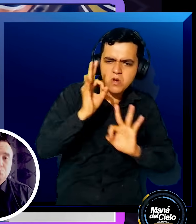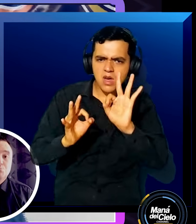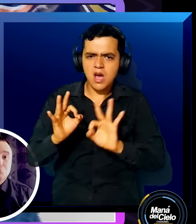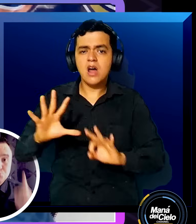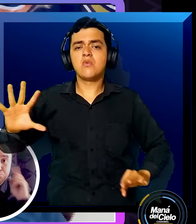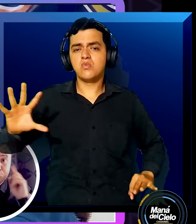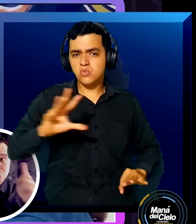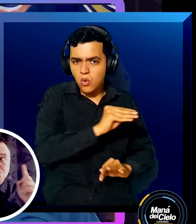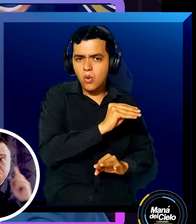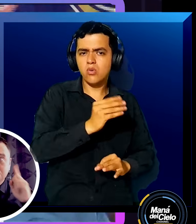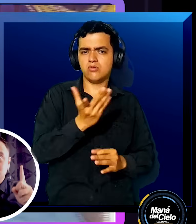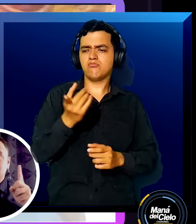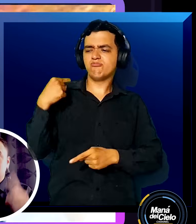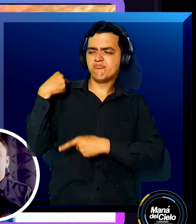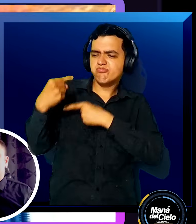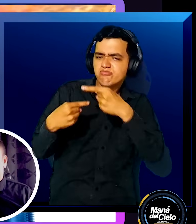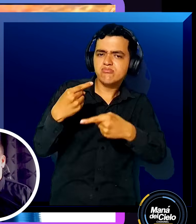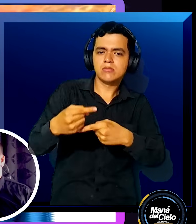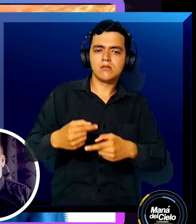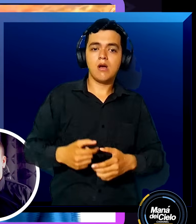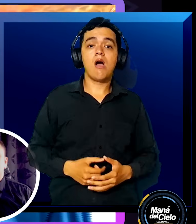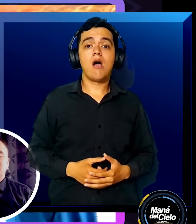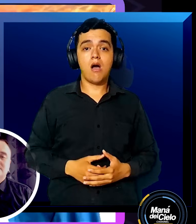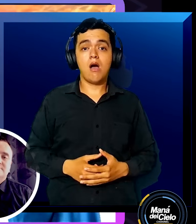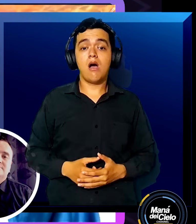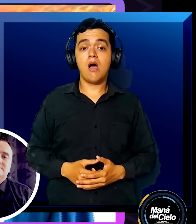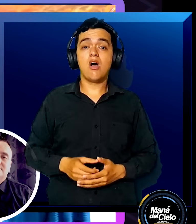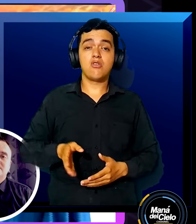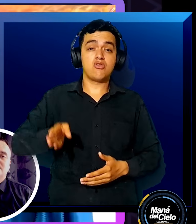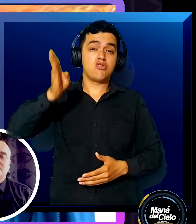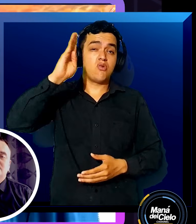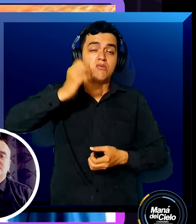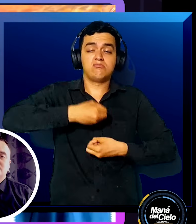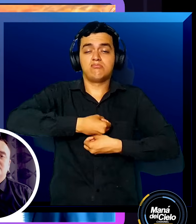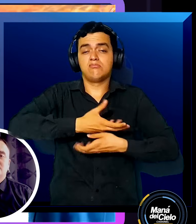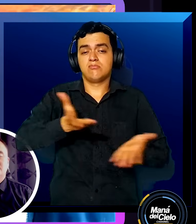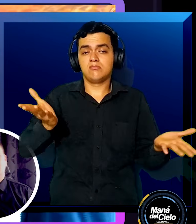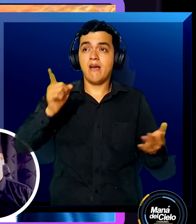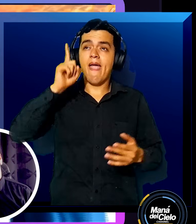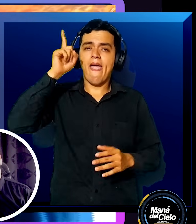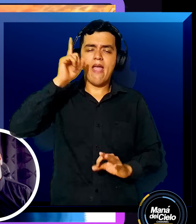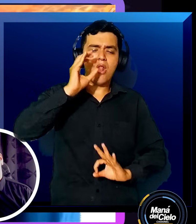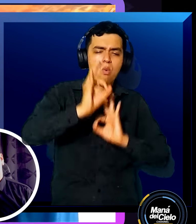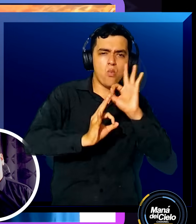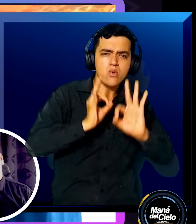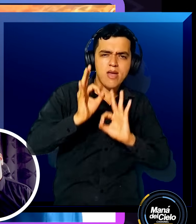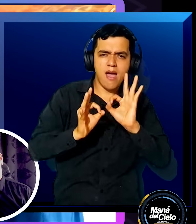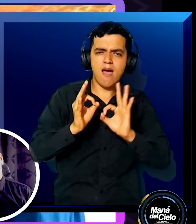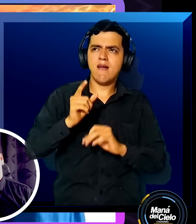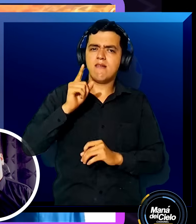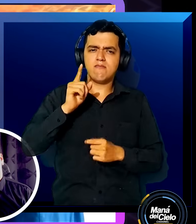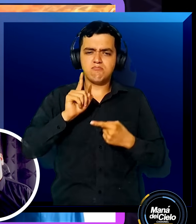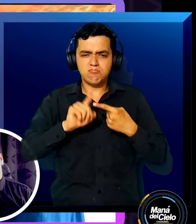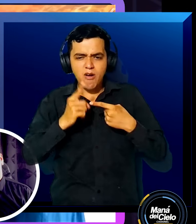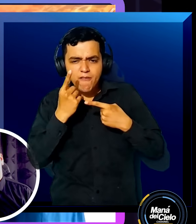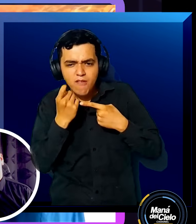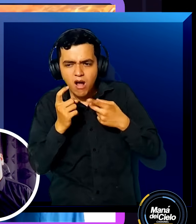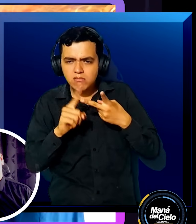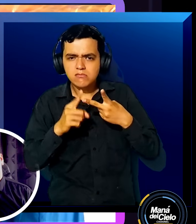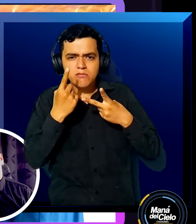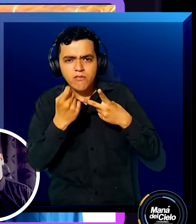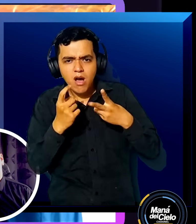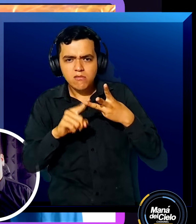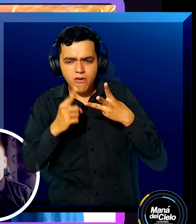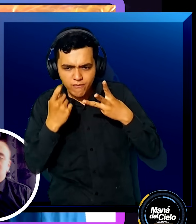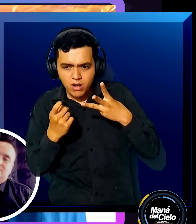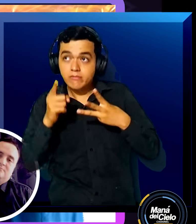es la base fundamental de la oración, escúcheme. Ese Padre Nuestro que lo aprendimos a rezar, yo era católica, niña, y lo aprendí a